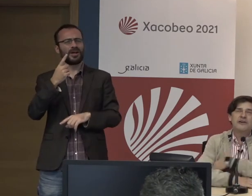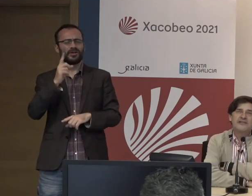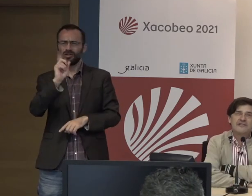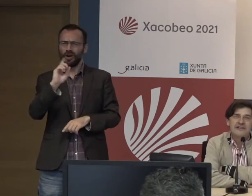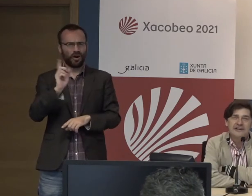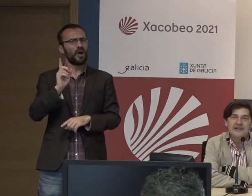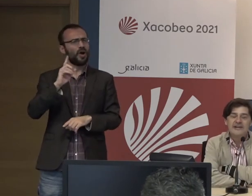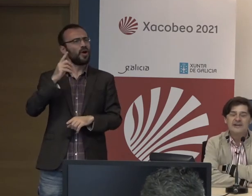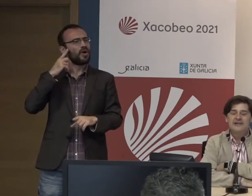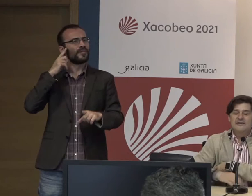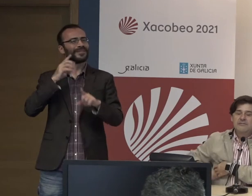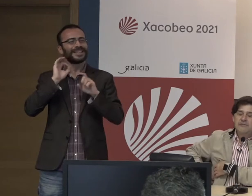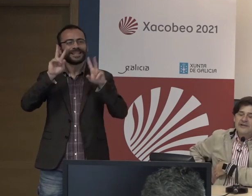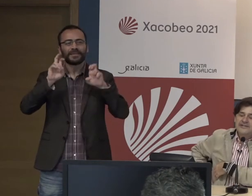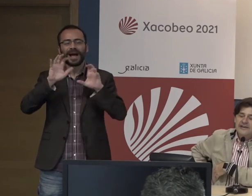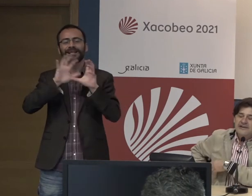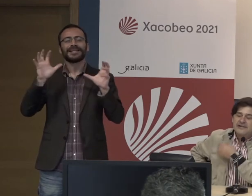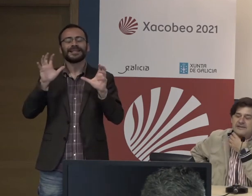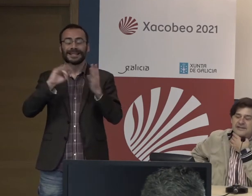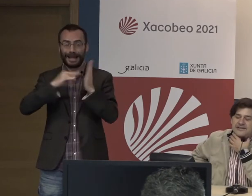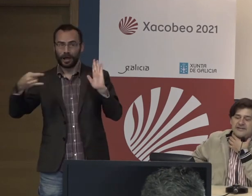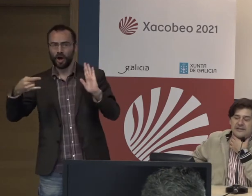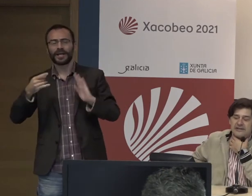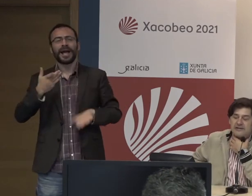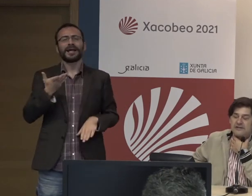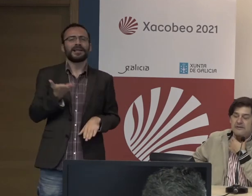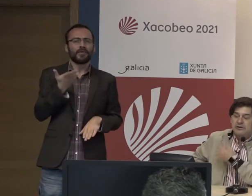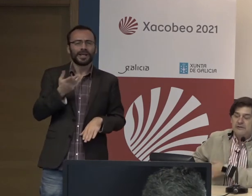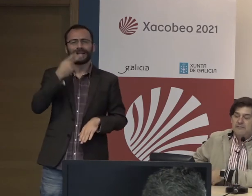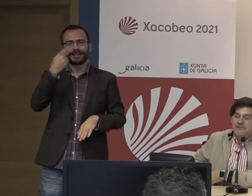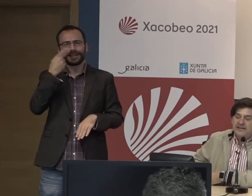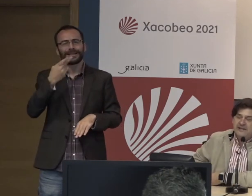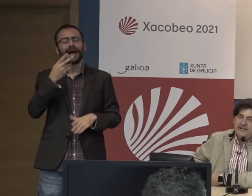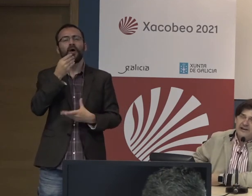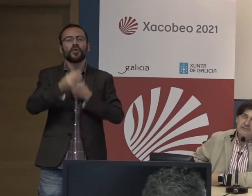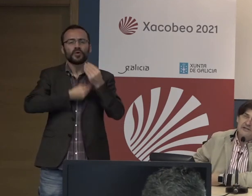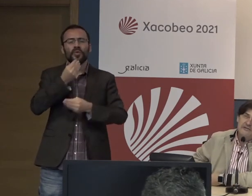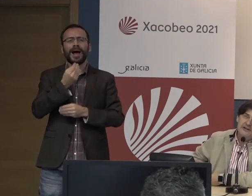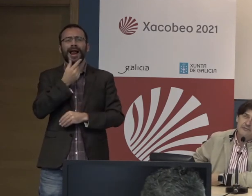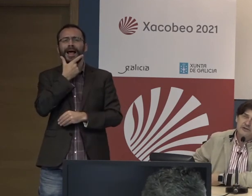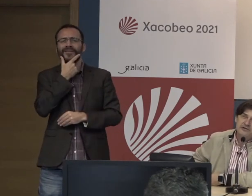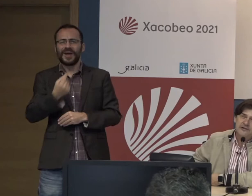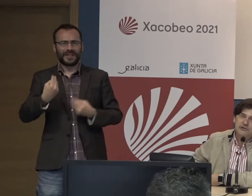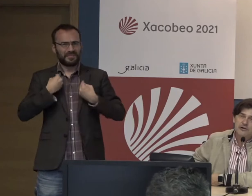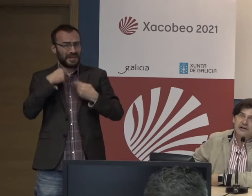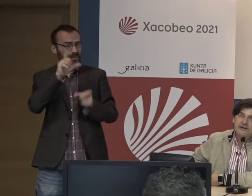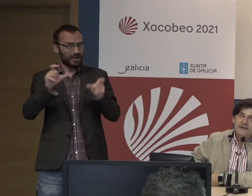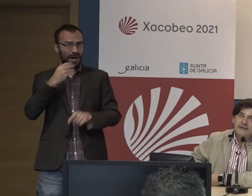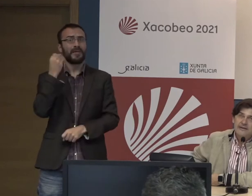pero que la tecnología en general pueda ser interesante y pueda facilitar realmente la vida de las personas.